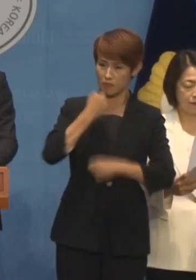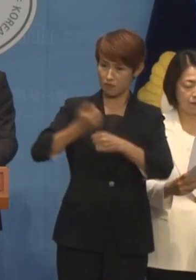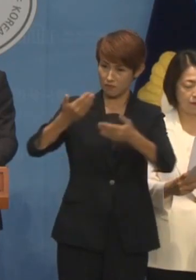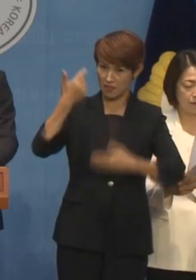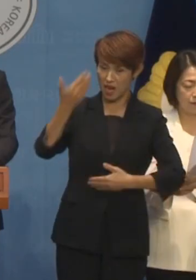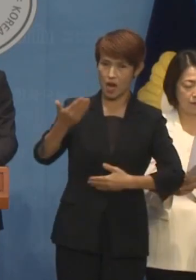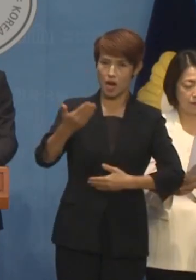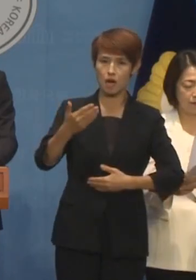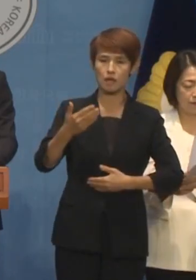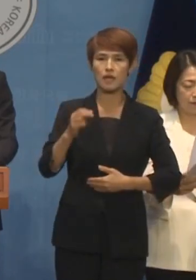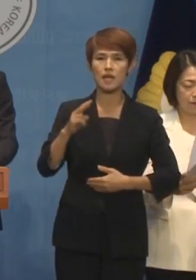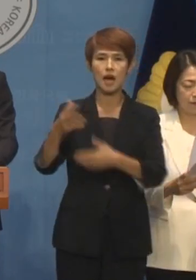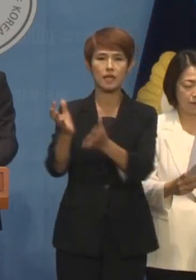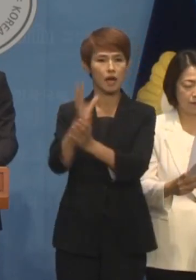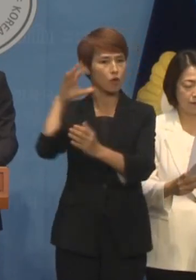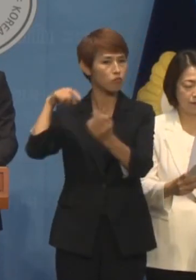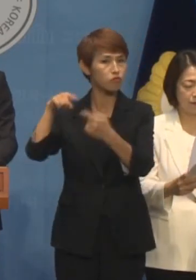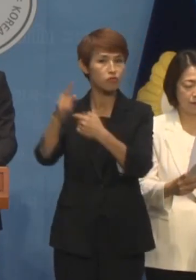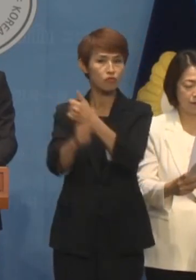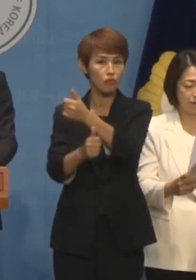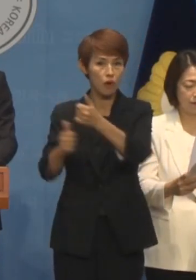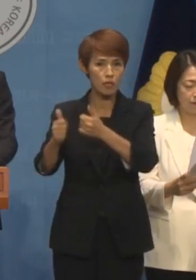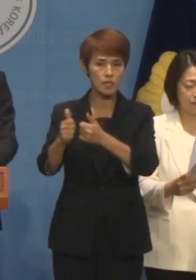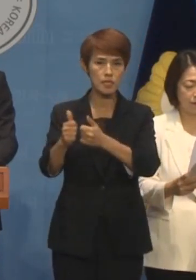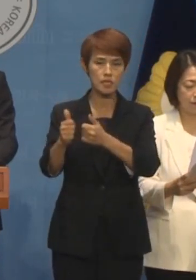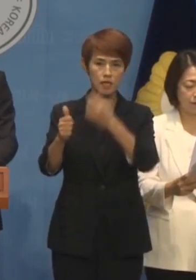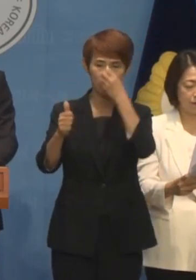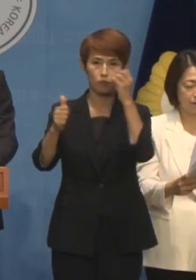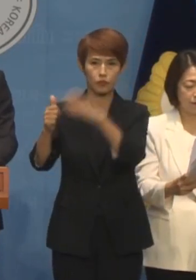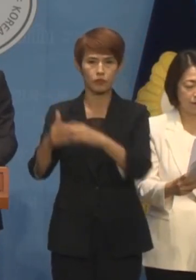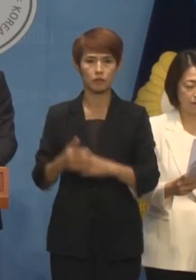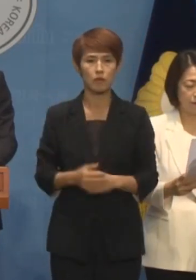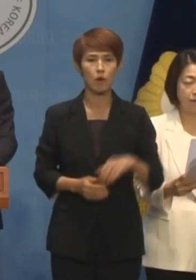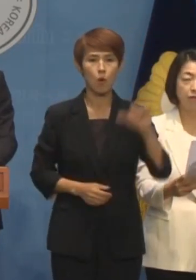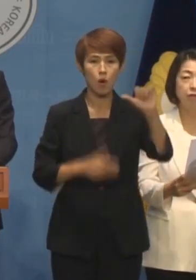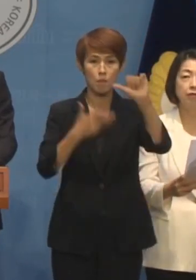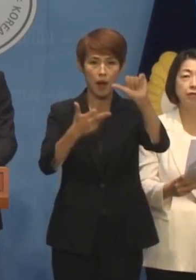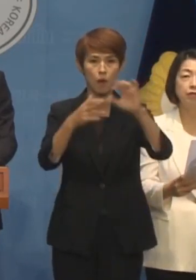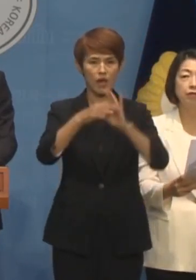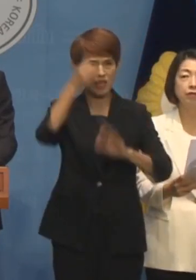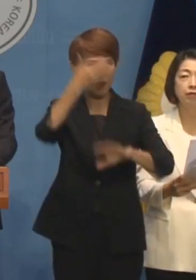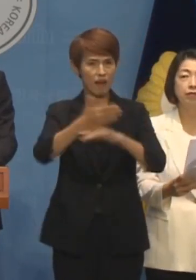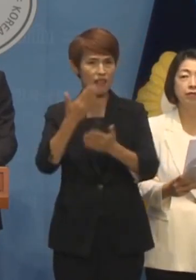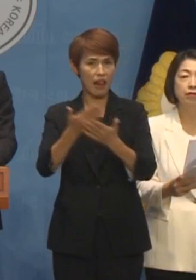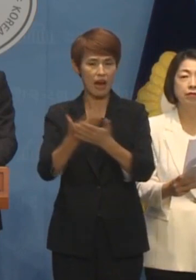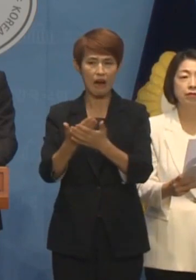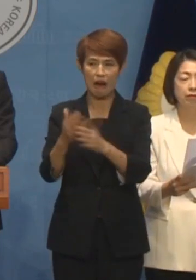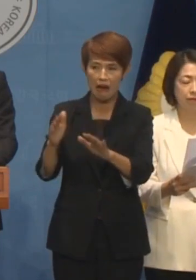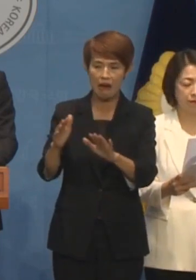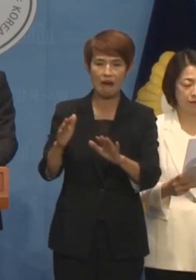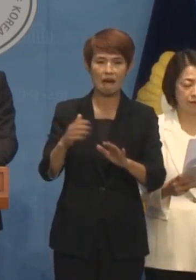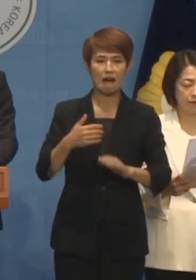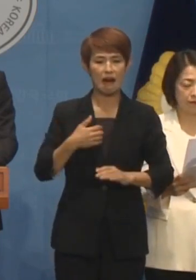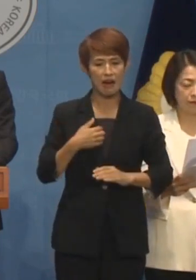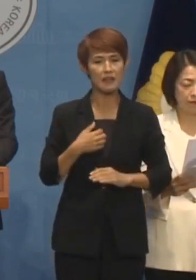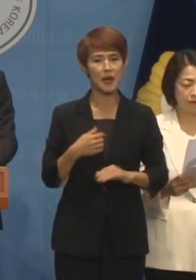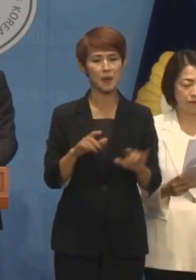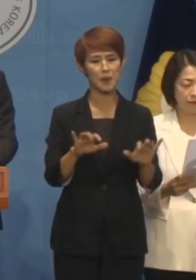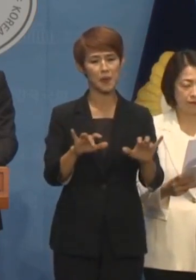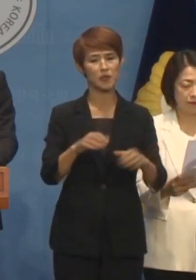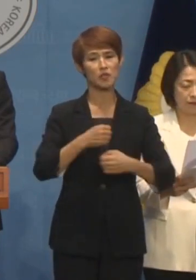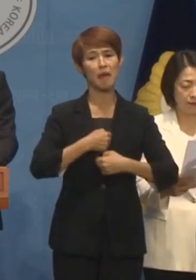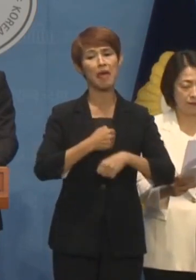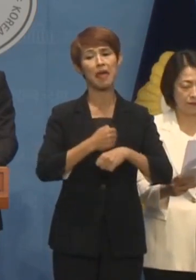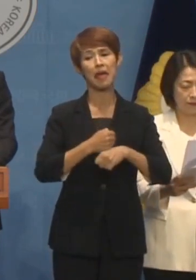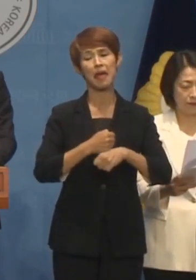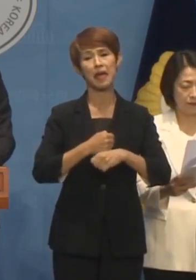청문위원들을 폄훼하고 특히 5.18 비하 관련 사과 요구에는 손가락 운동에 신경 쓰겠다며